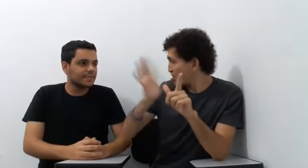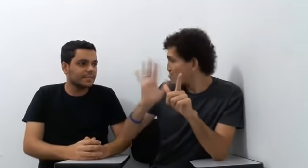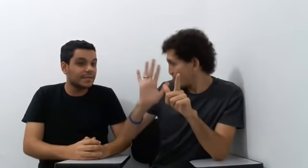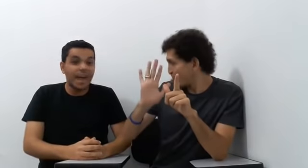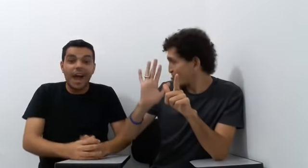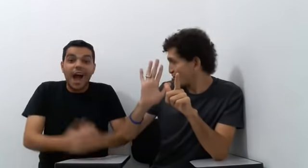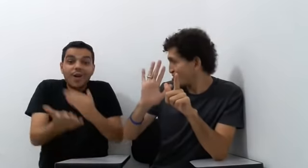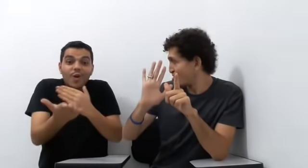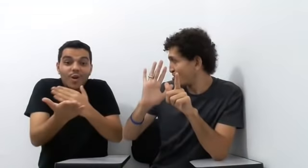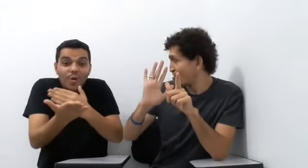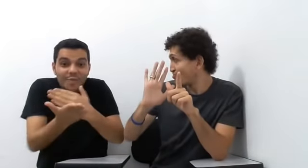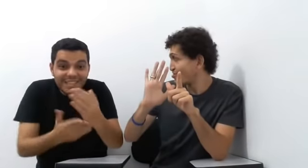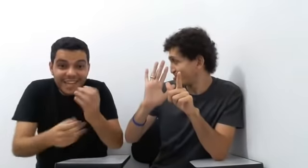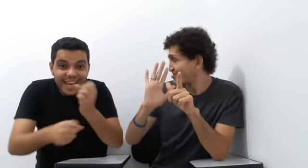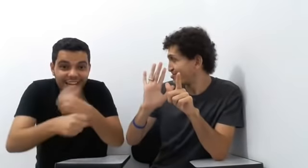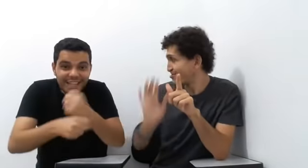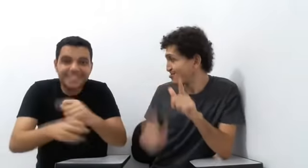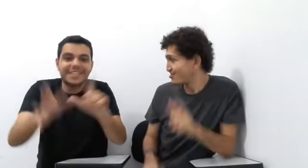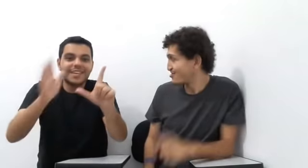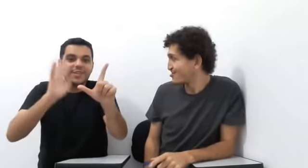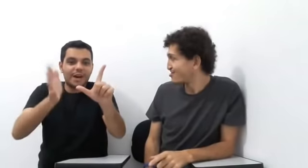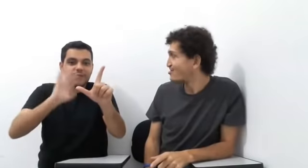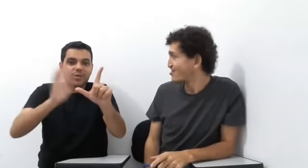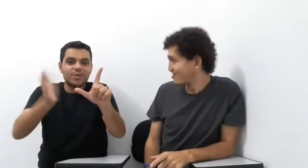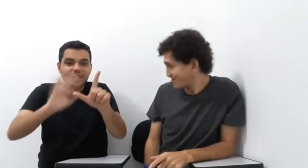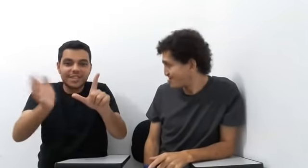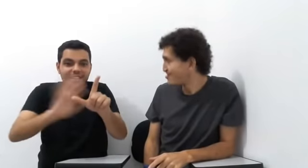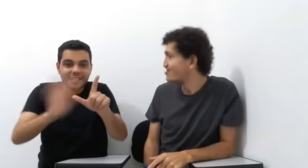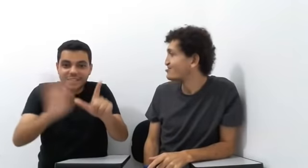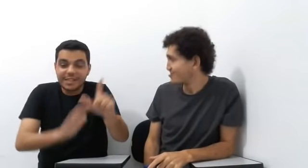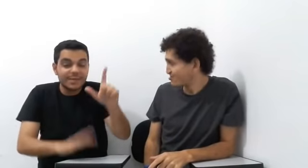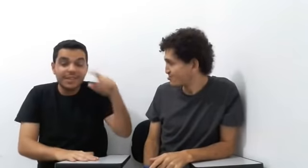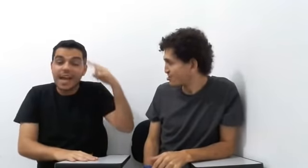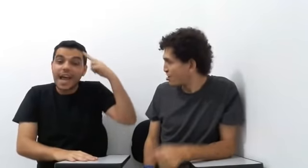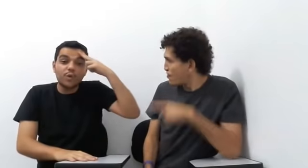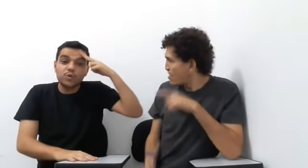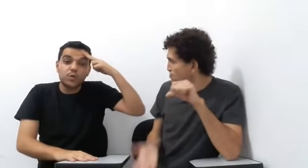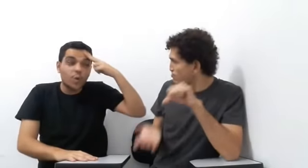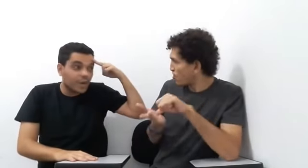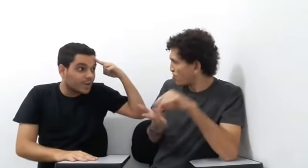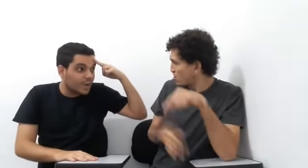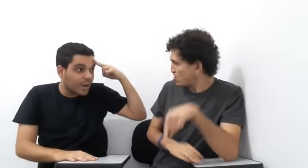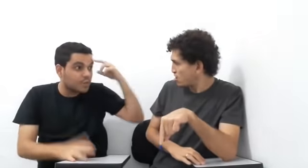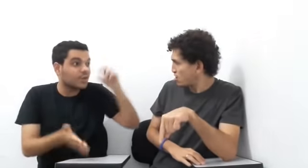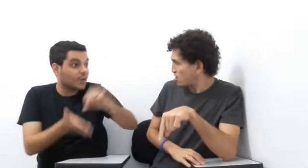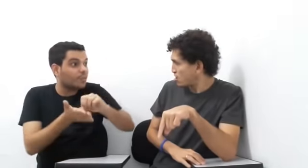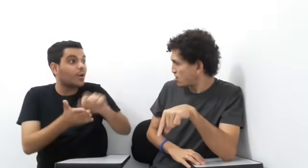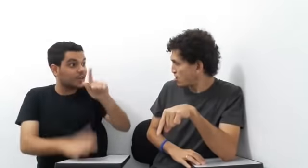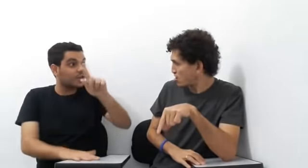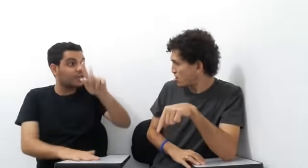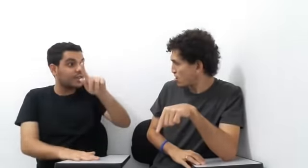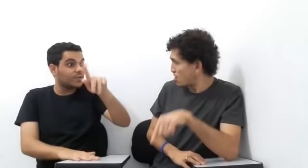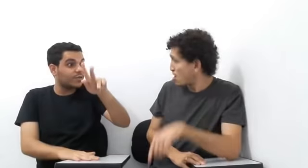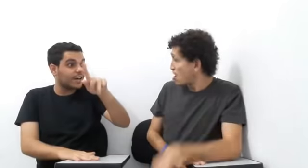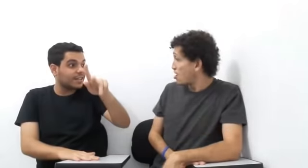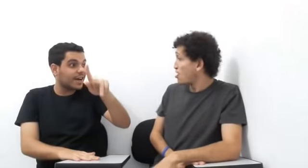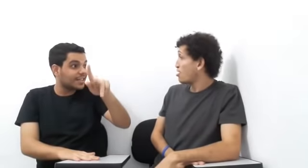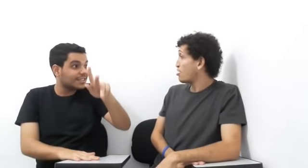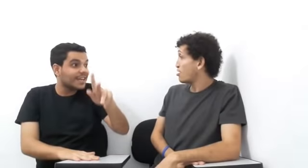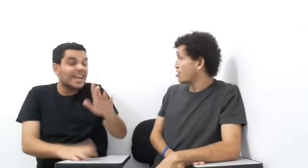Libras aí? Agora eu comecei esse ano a faculdade de Letras Libras. É um sonho ter um polo aqui em Governador Valadares. Eu